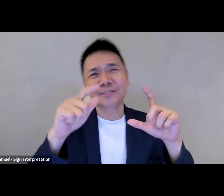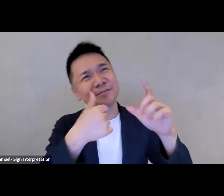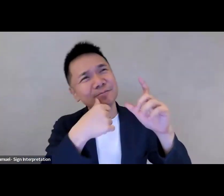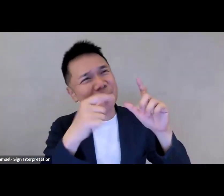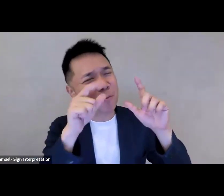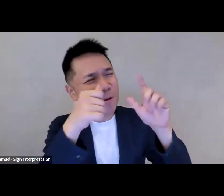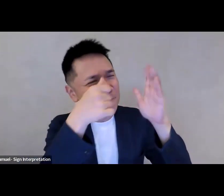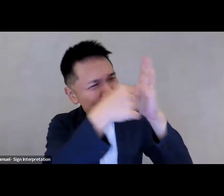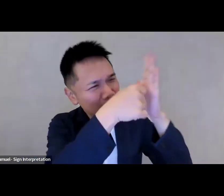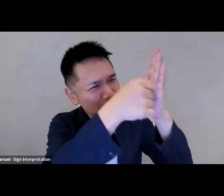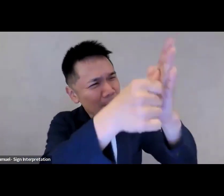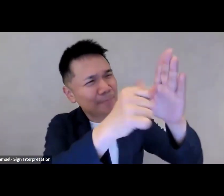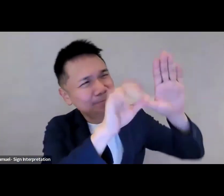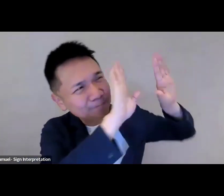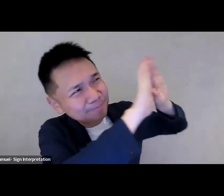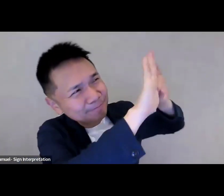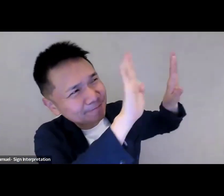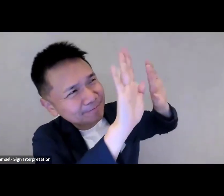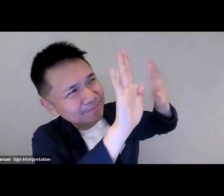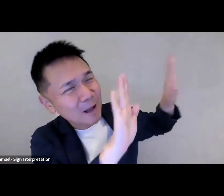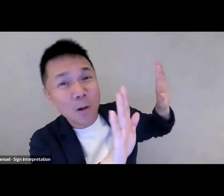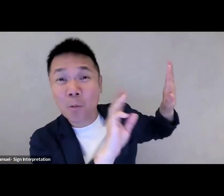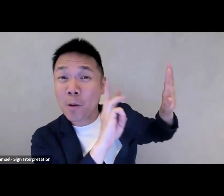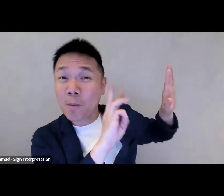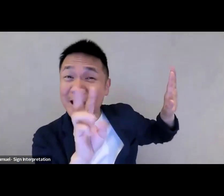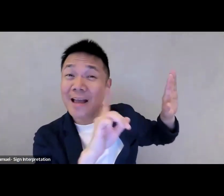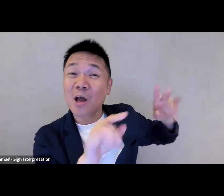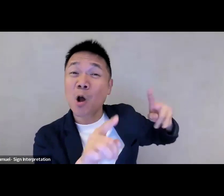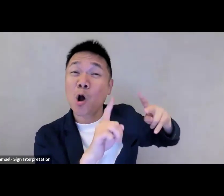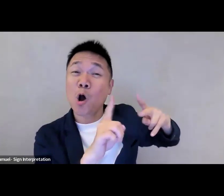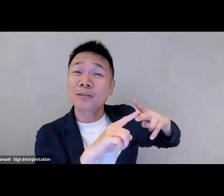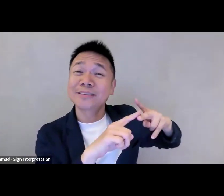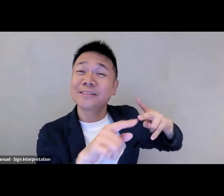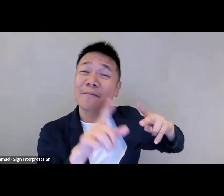而且感谢大家的这些支持，